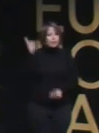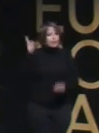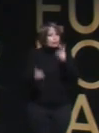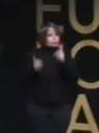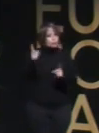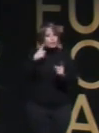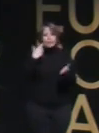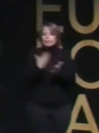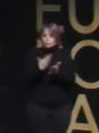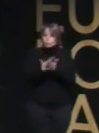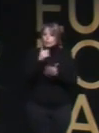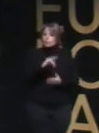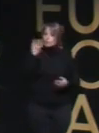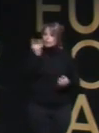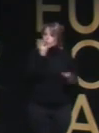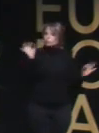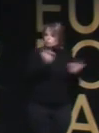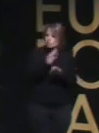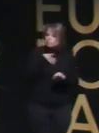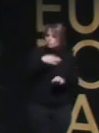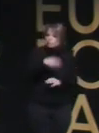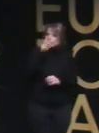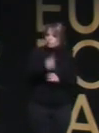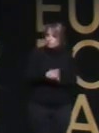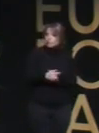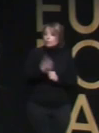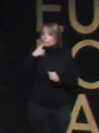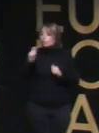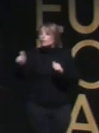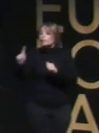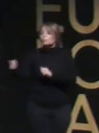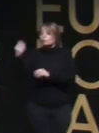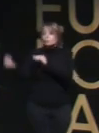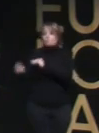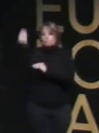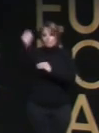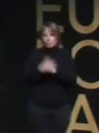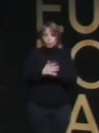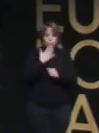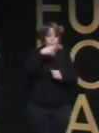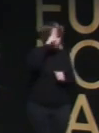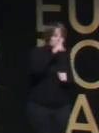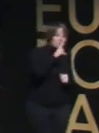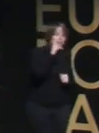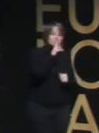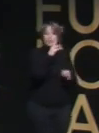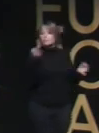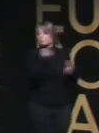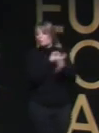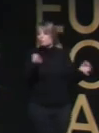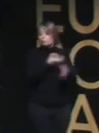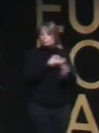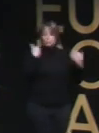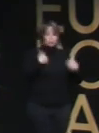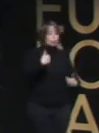que demostrar que somos erróneas, que somos erráticas, que nos equivocamos, porque entonces damos margen de mejora. Cuando somos padres o madres perfectos y lo queremos hacer todo perfectos, y